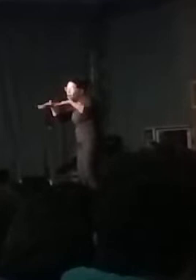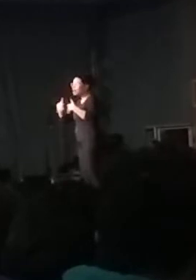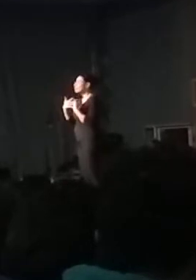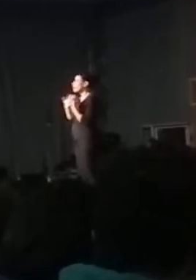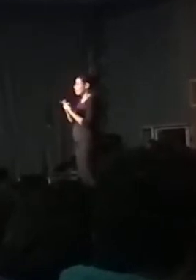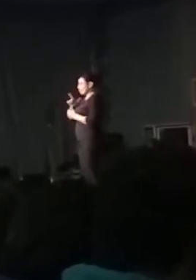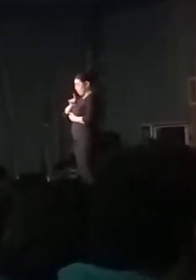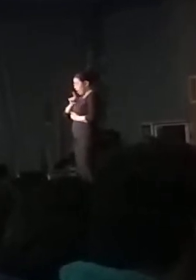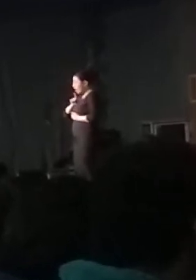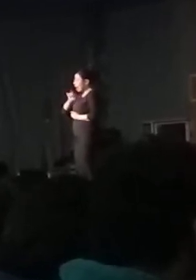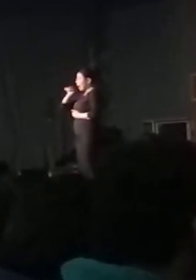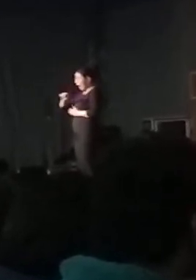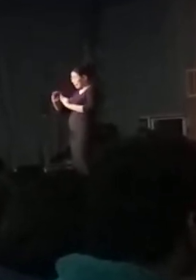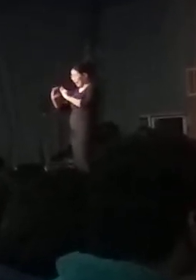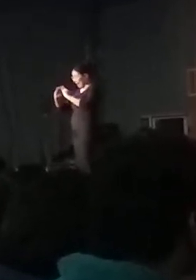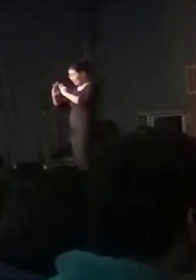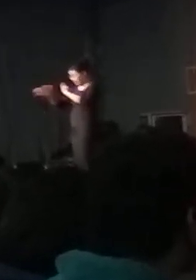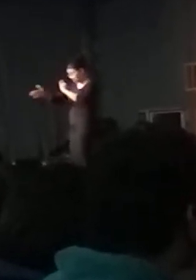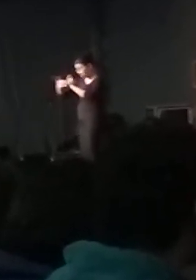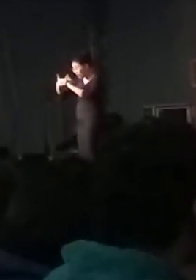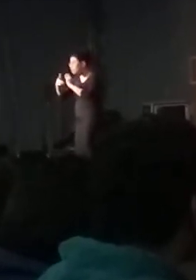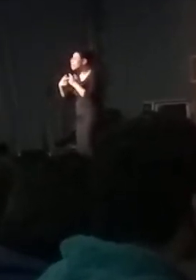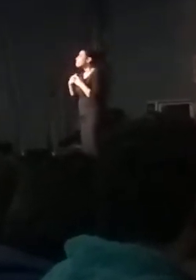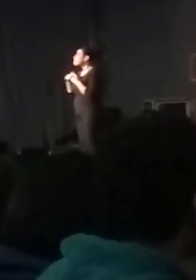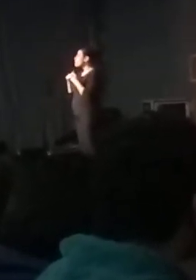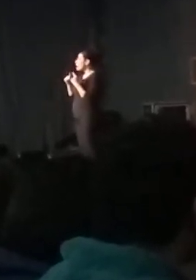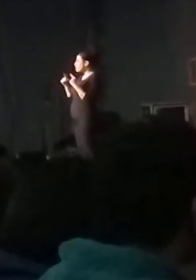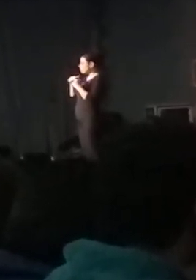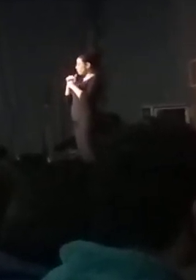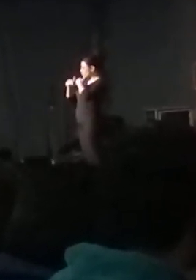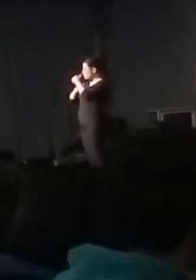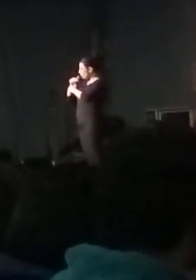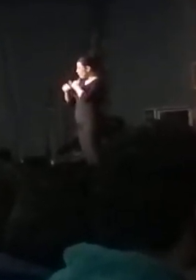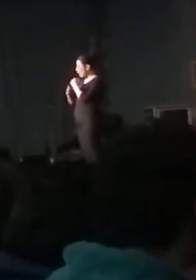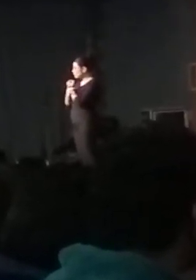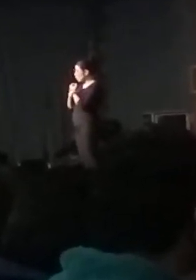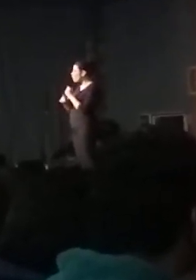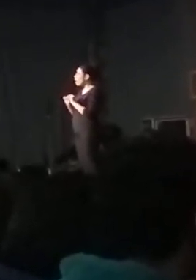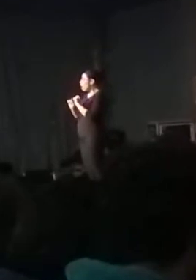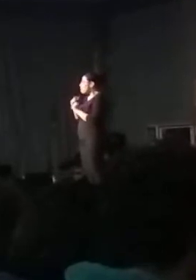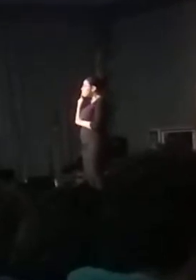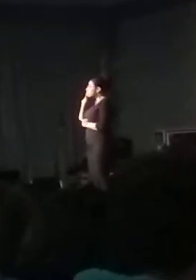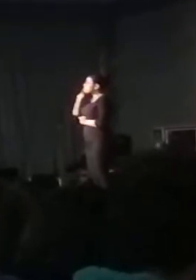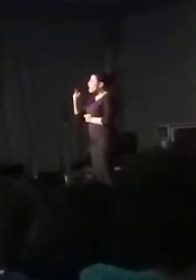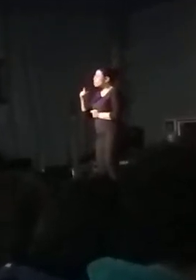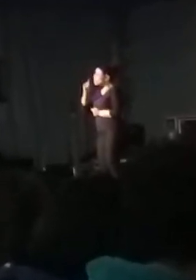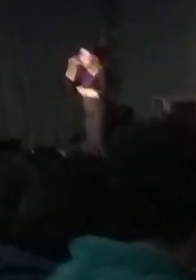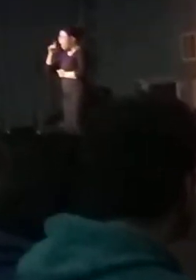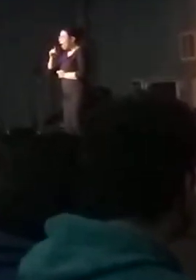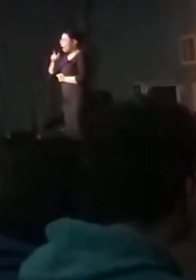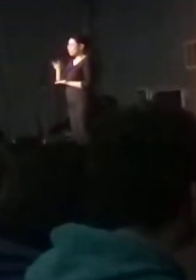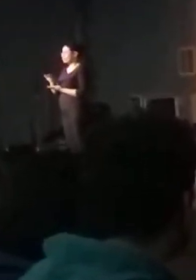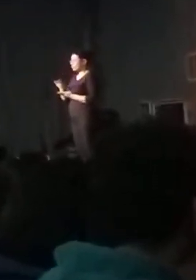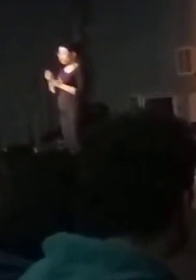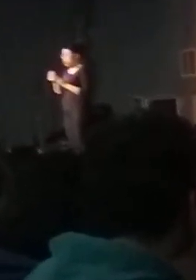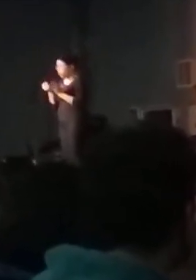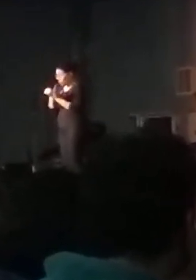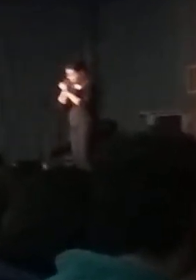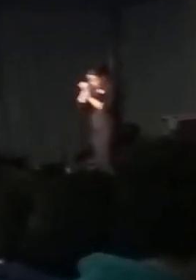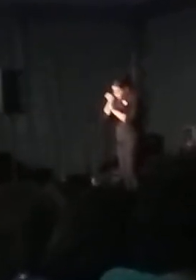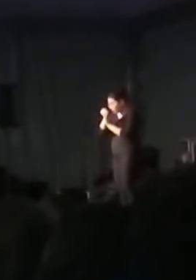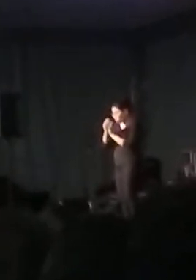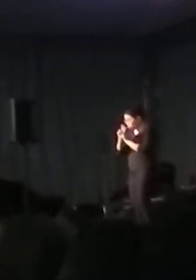tal da reprodução na casa fechada, mas vamos trabalhar seguras, dá para você ir pedir na corregedoria, vou te dar o nome